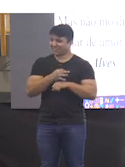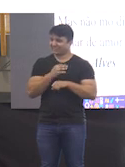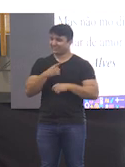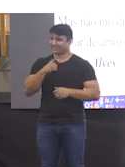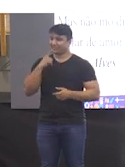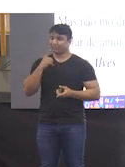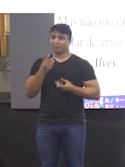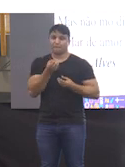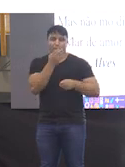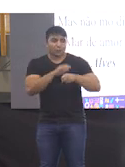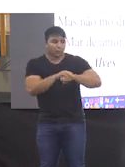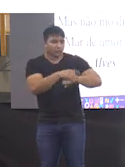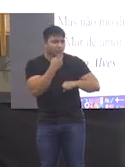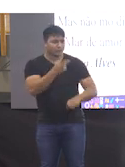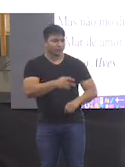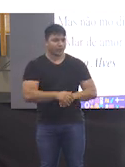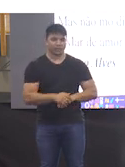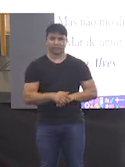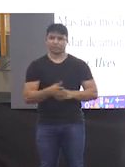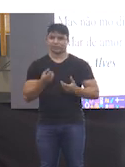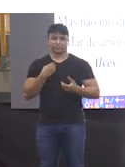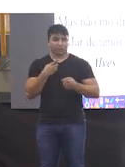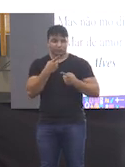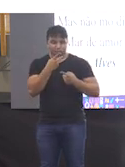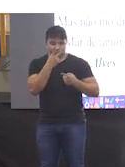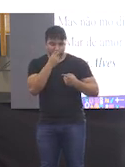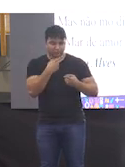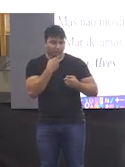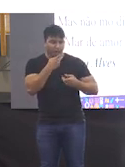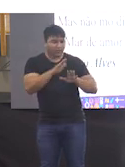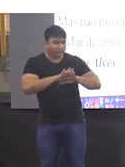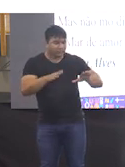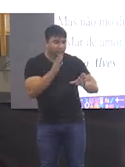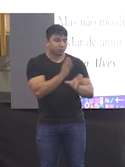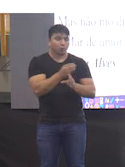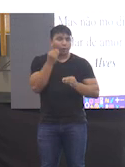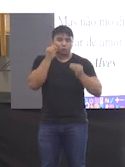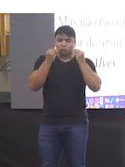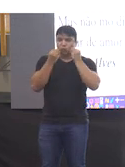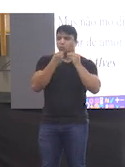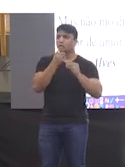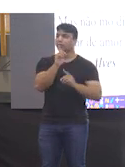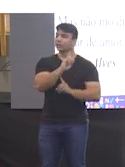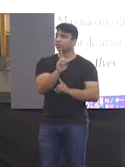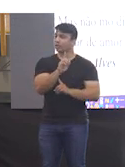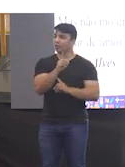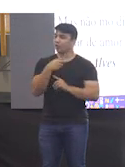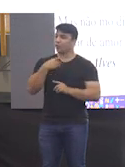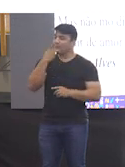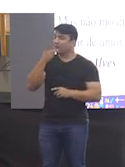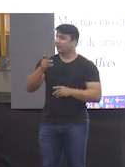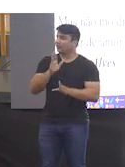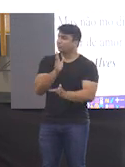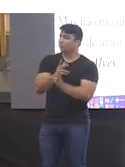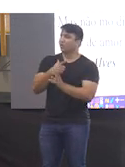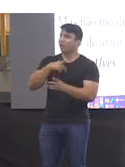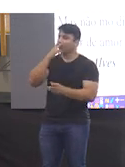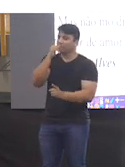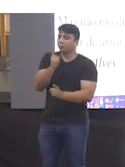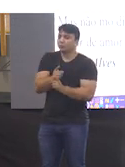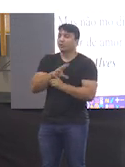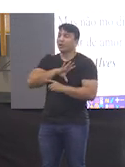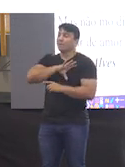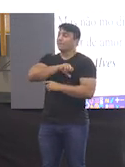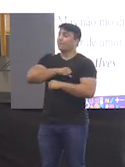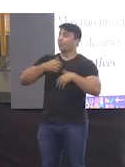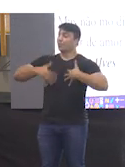tu dizes, boa noite, mas não digas assim por entre beijos, não me digas descobrindo o peito, mar de